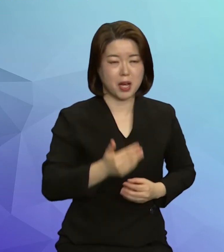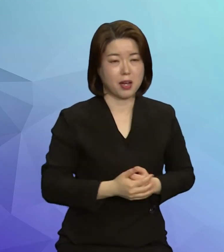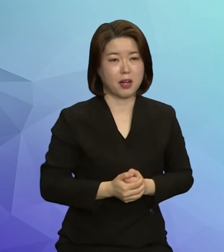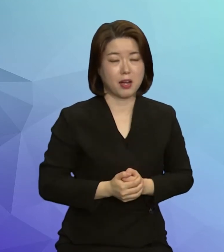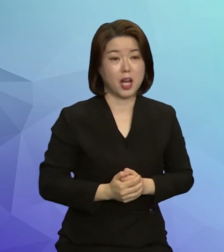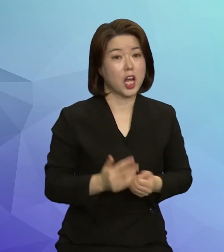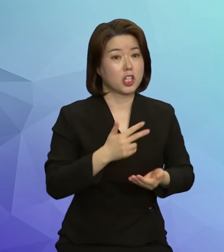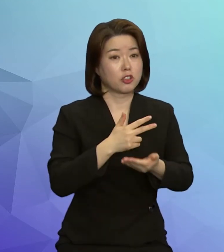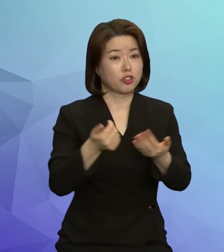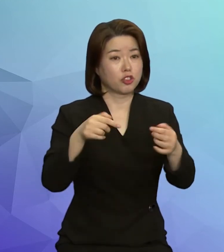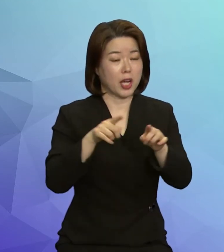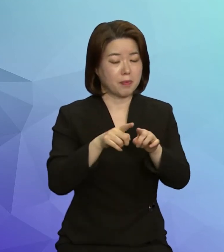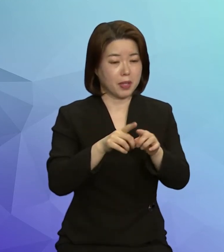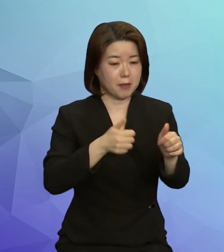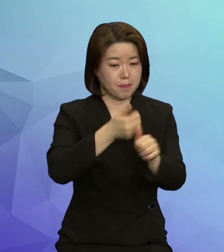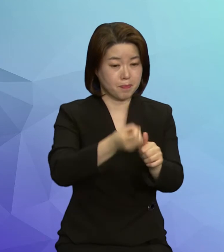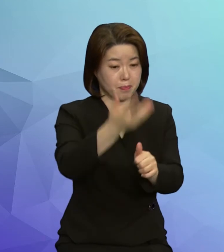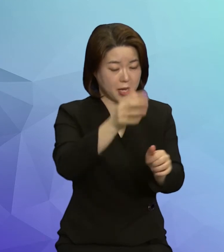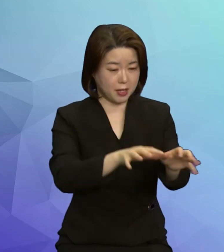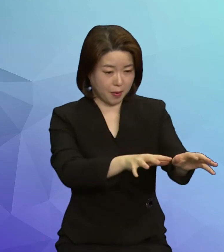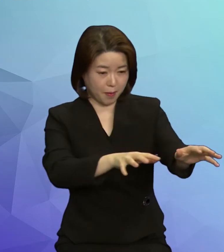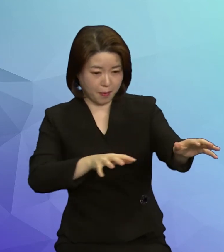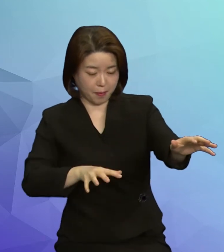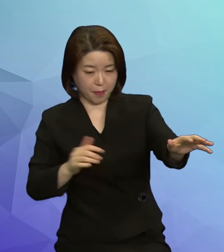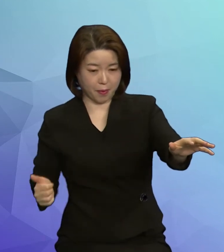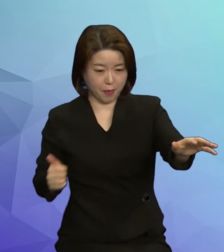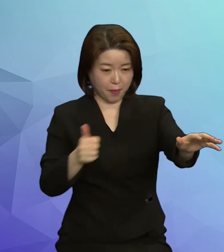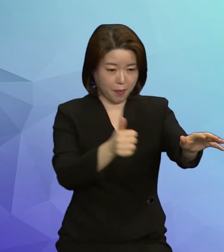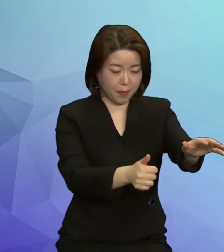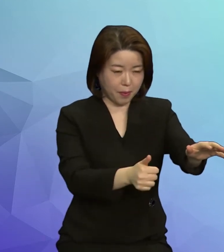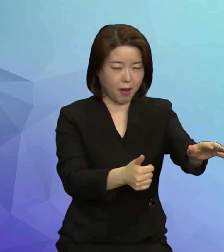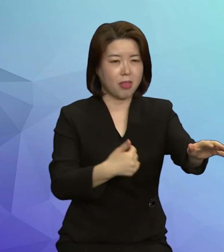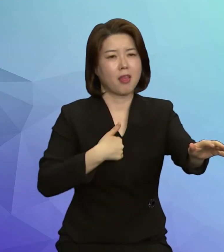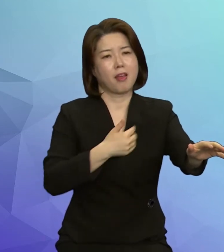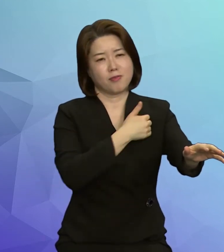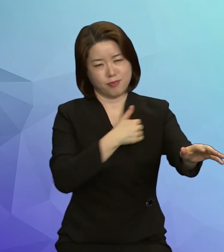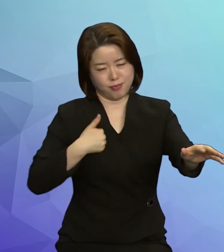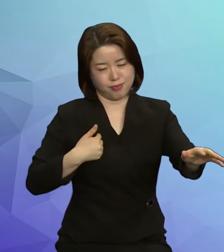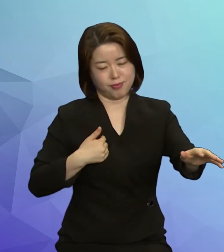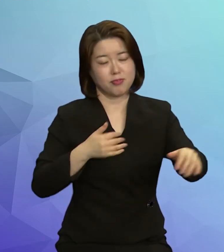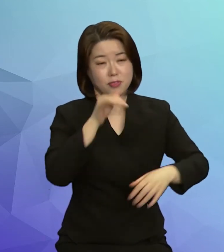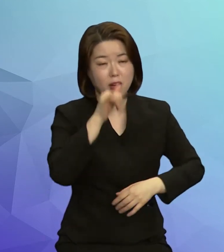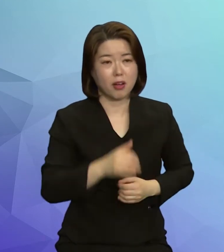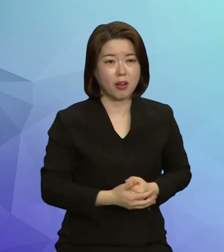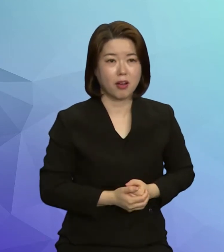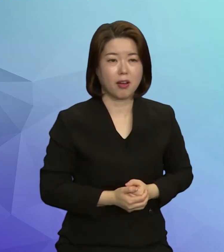충분하니까, 주님과 함께 그 개선 행렬에 서 있다는 것 자체로서 나는 만족스러우니까,